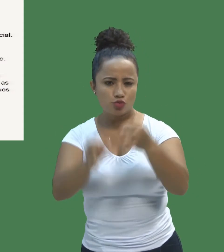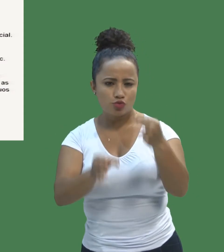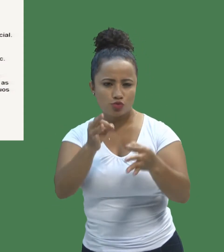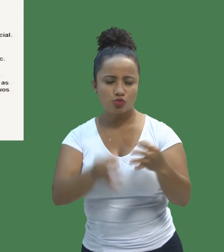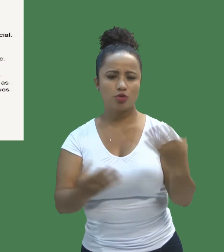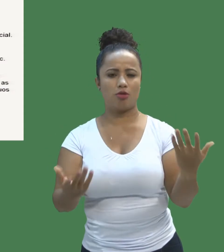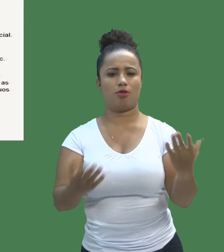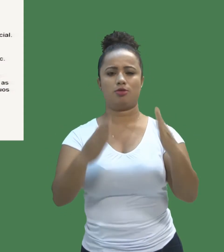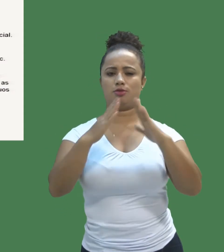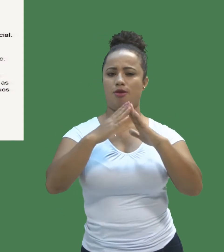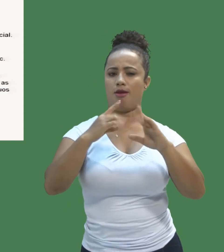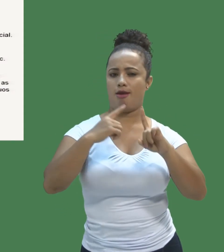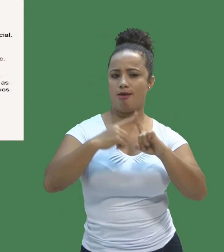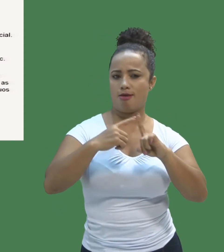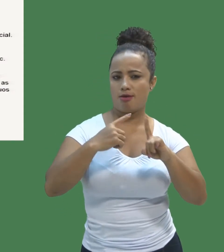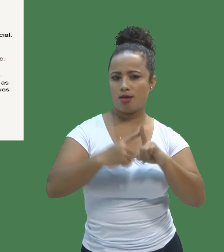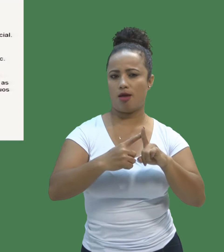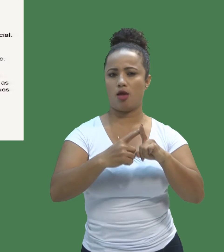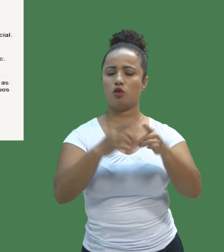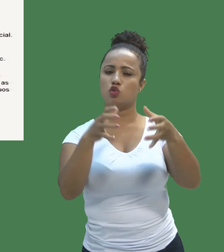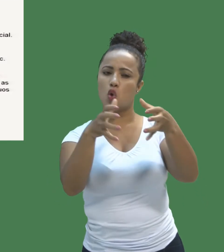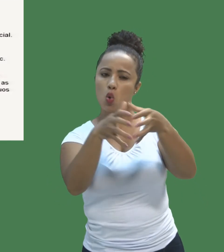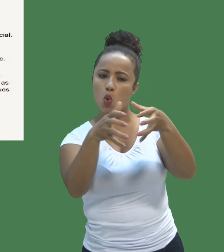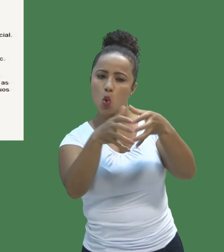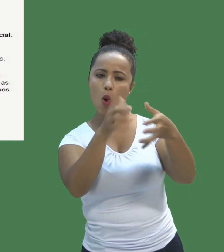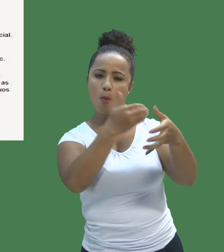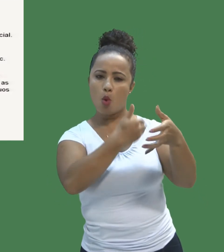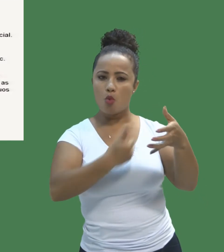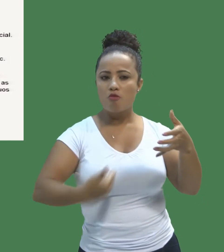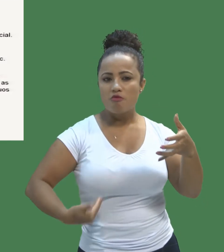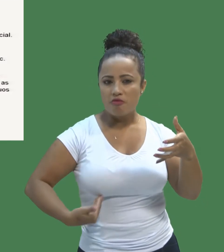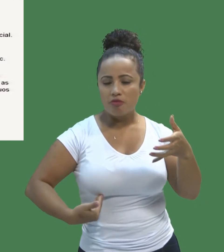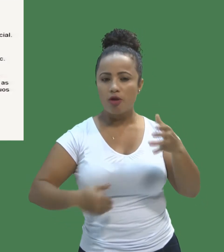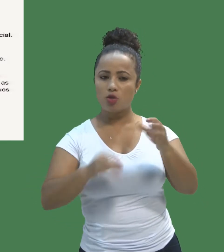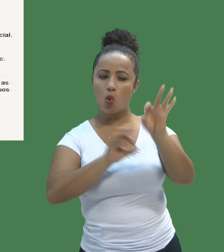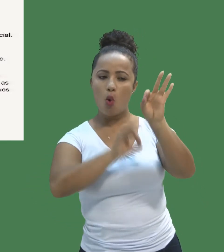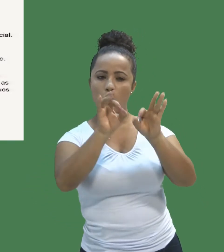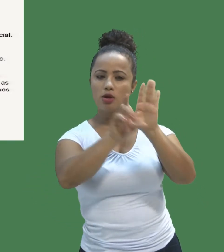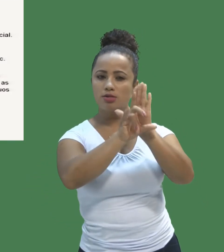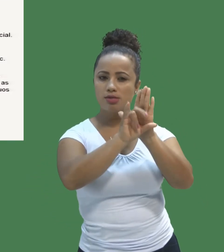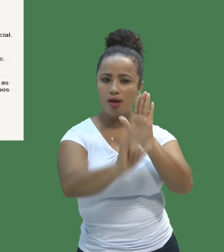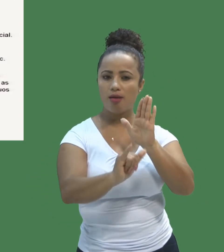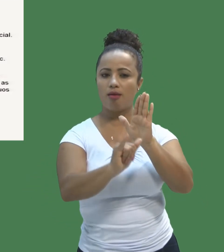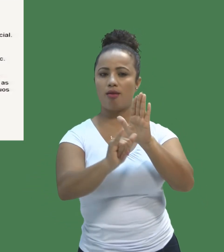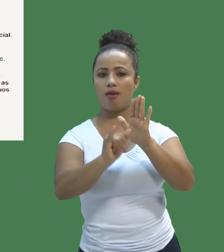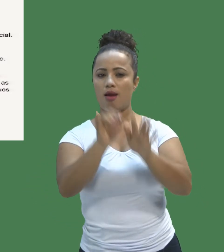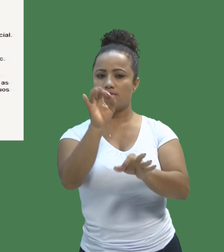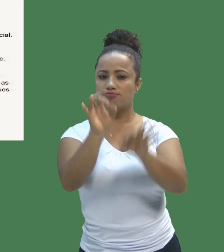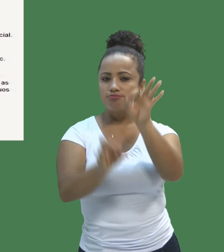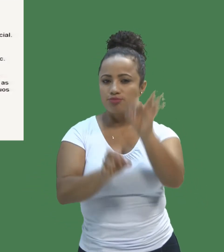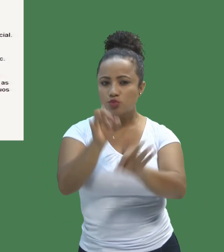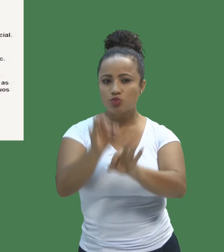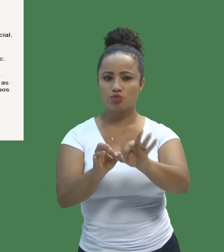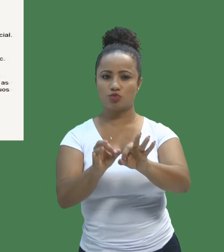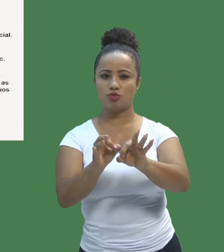escola, a justiça, as igrejas, o poder legislativo e executivo, o